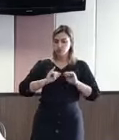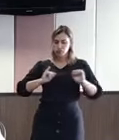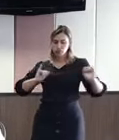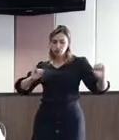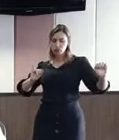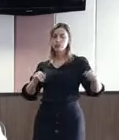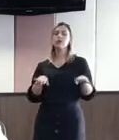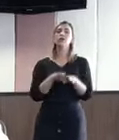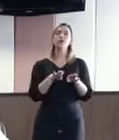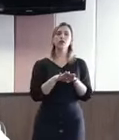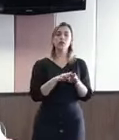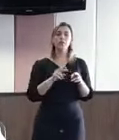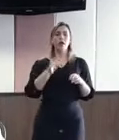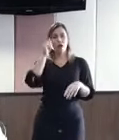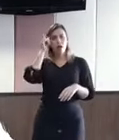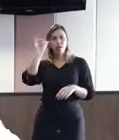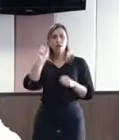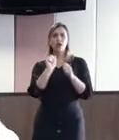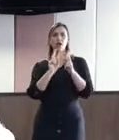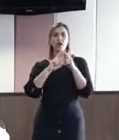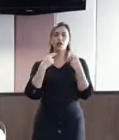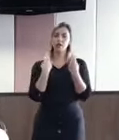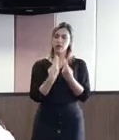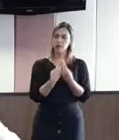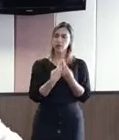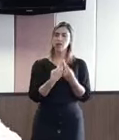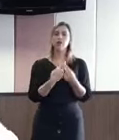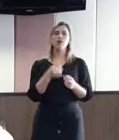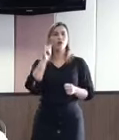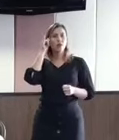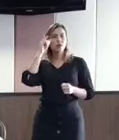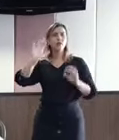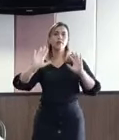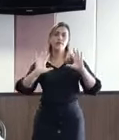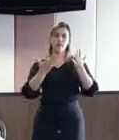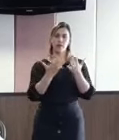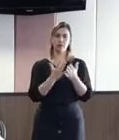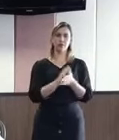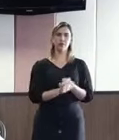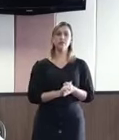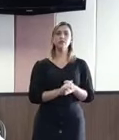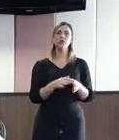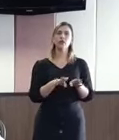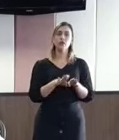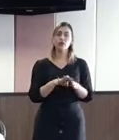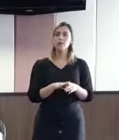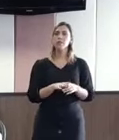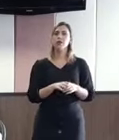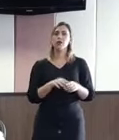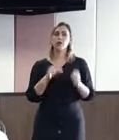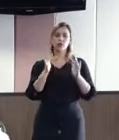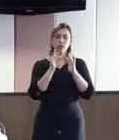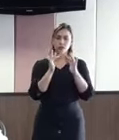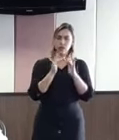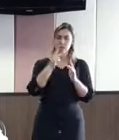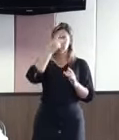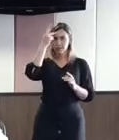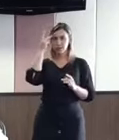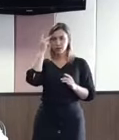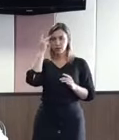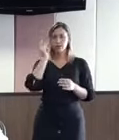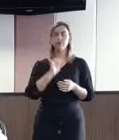distanciamento, evitar reuniões, evitar as formas pelas quais o vírus pode ser transmitido entre os